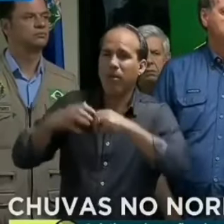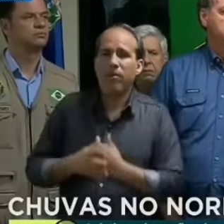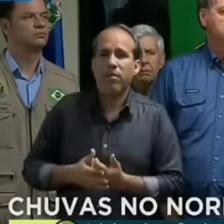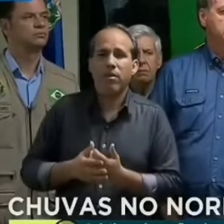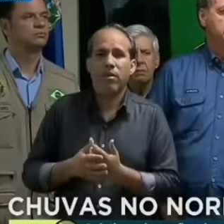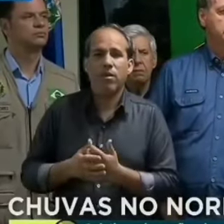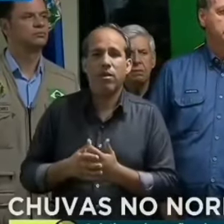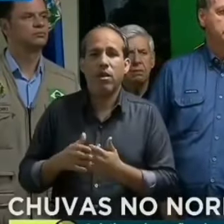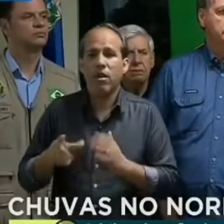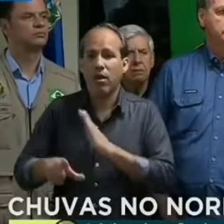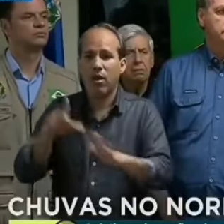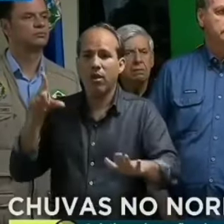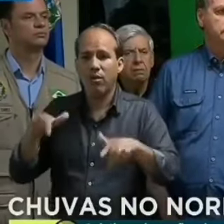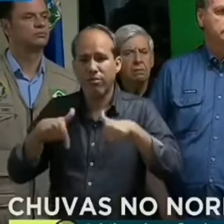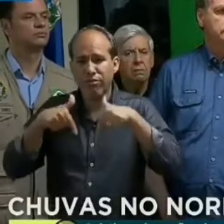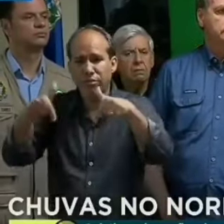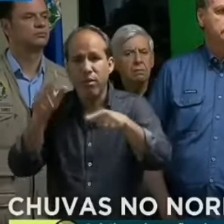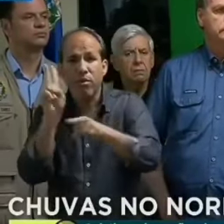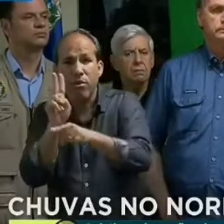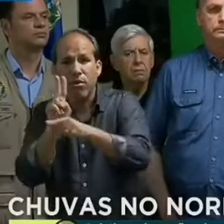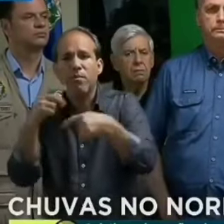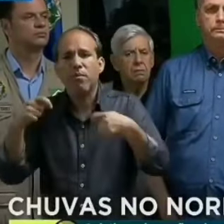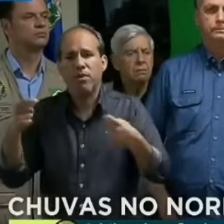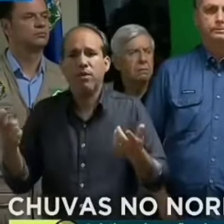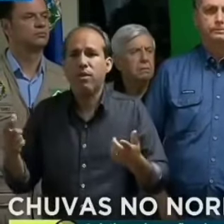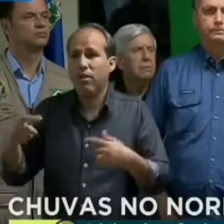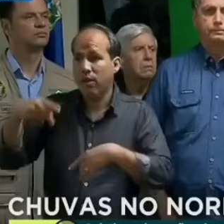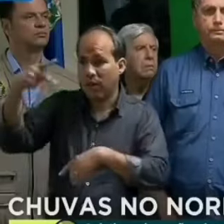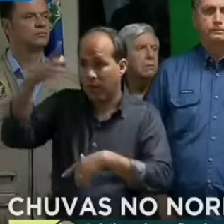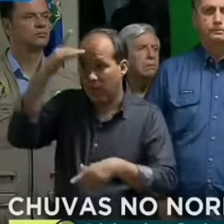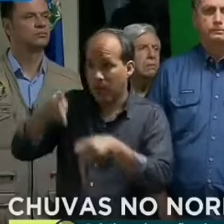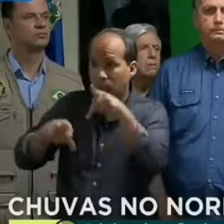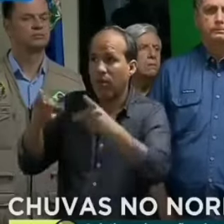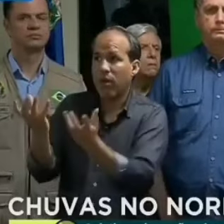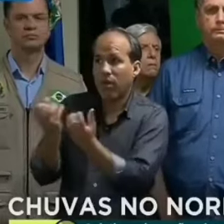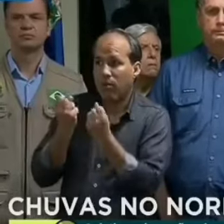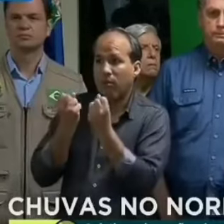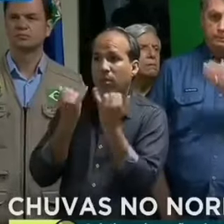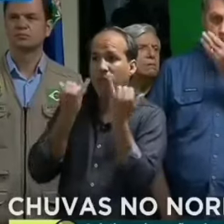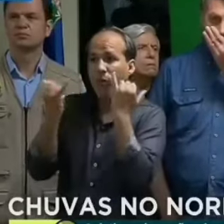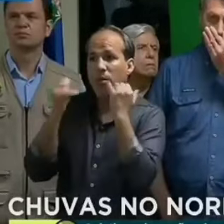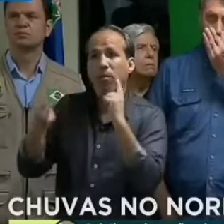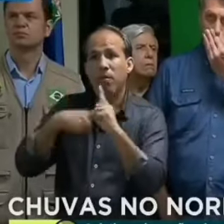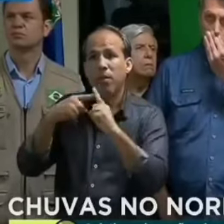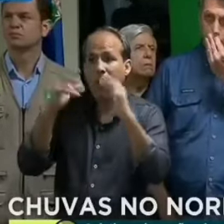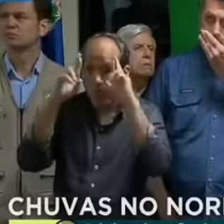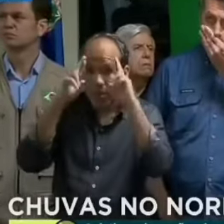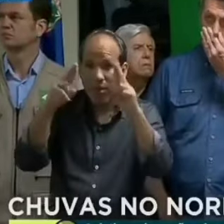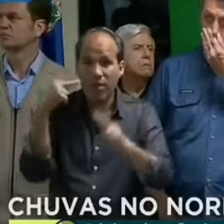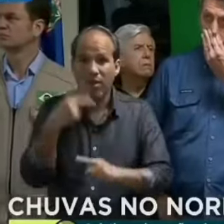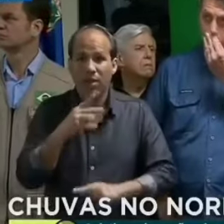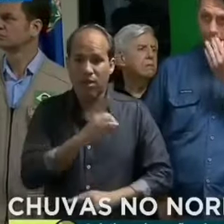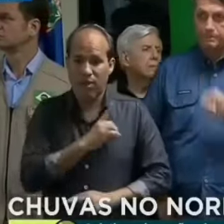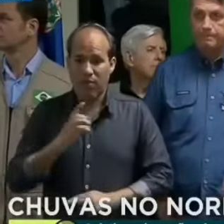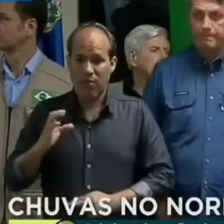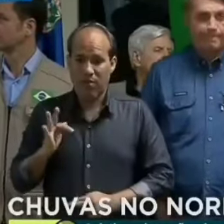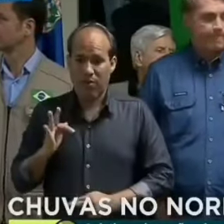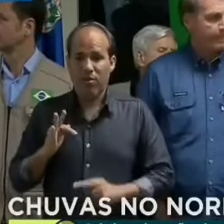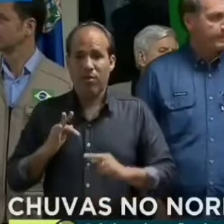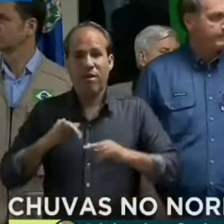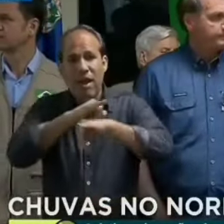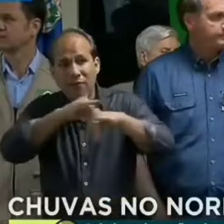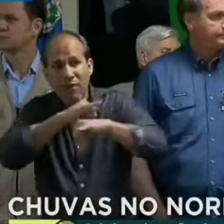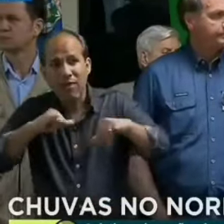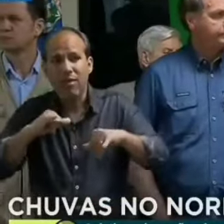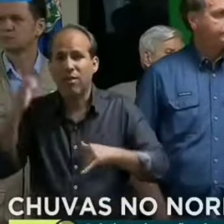as medidas de autoproteção têm que ser mantidas. Quer dizer, as pessoas têm que receber e respeitar os alertas da Defesa Civil local, tanto municipal quanto estadual,